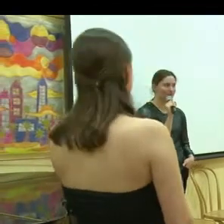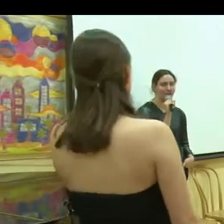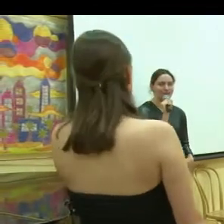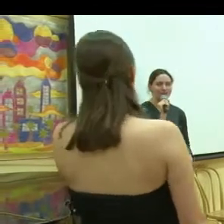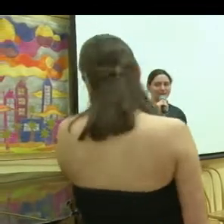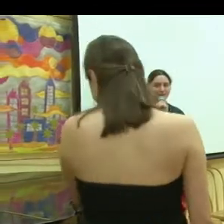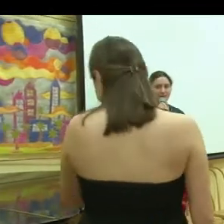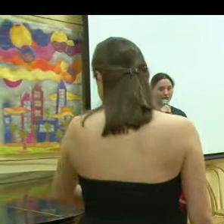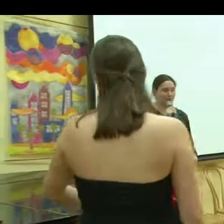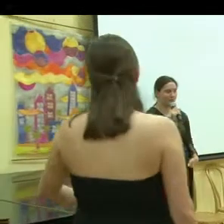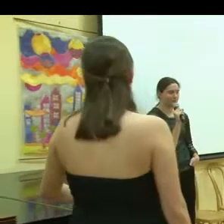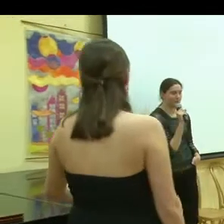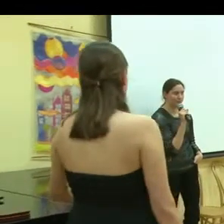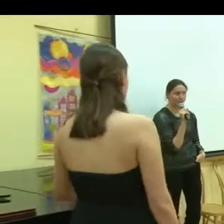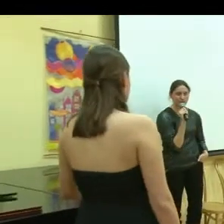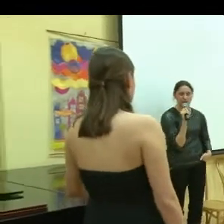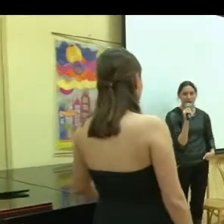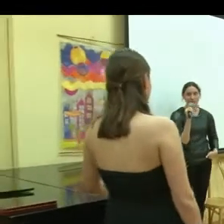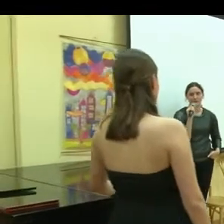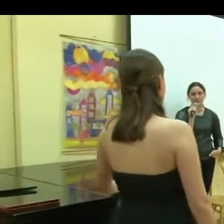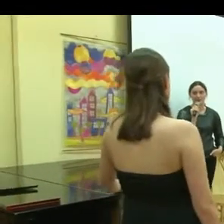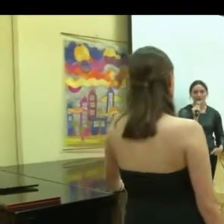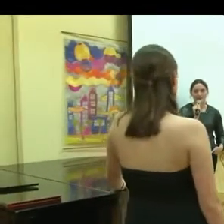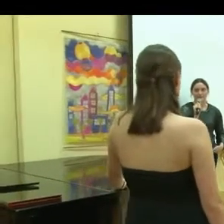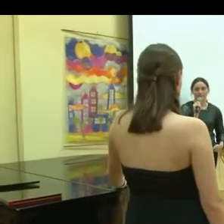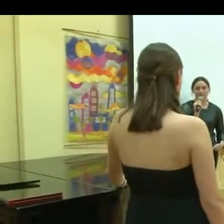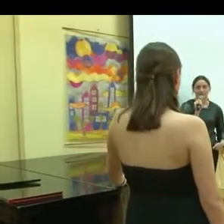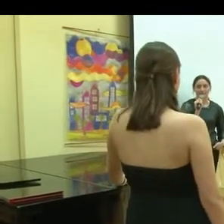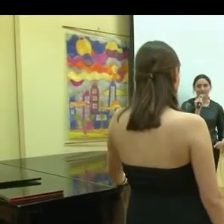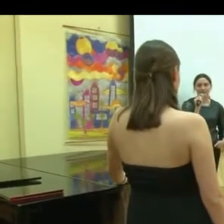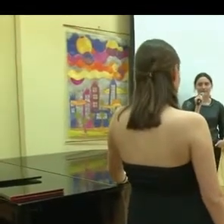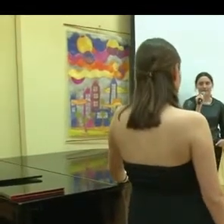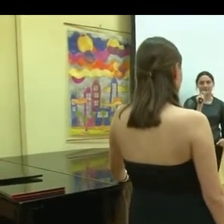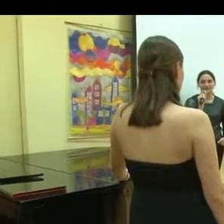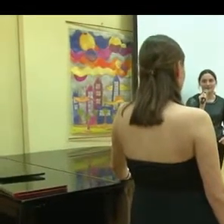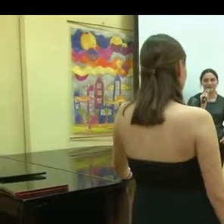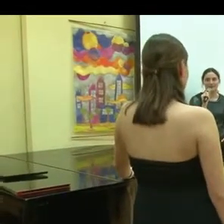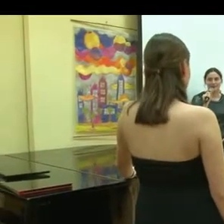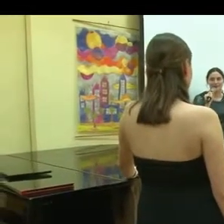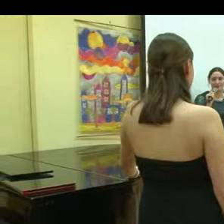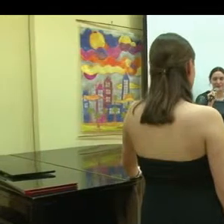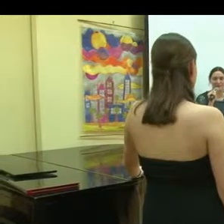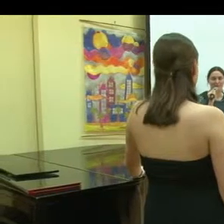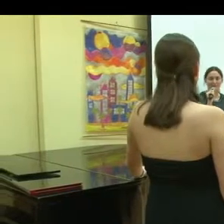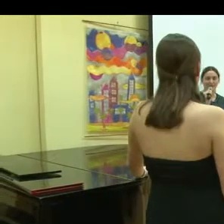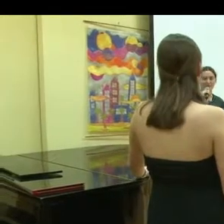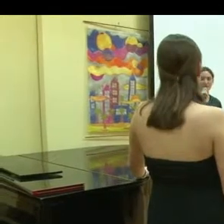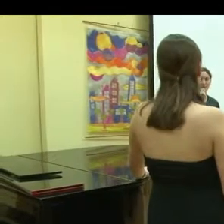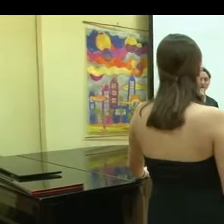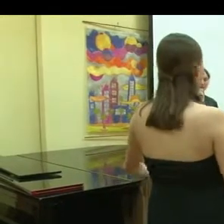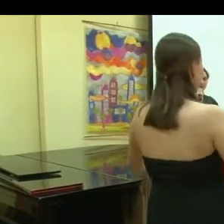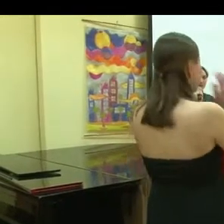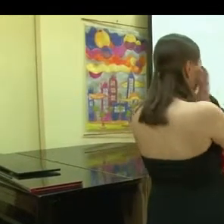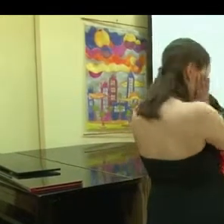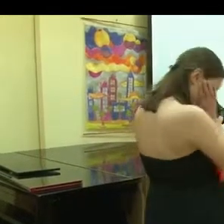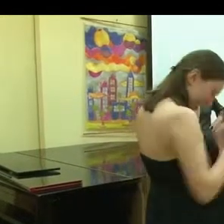zaraz powiem. Właśnie tutaj pan podpowiada z pierwszego rzędu, żeby powiedzieć, że Sylwia ma w tej chwili bardzo ładny rumieniec,